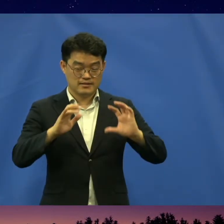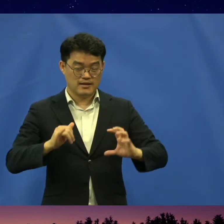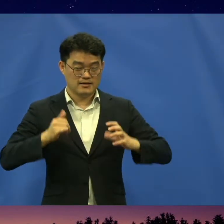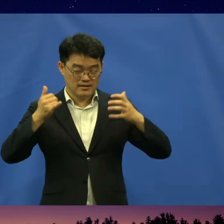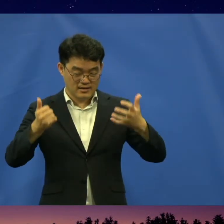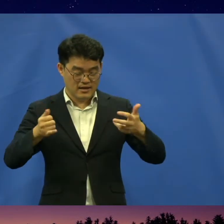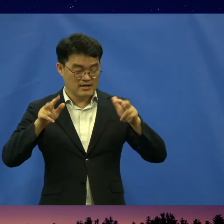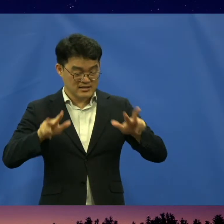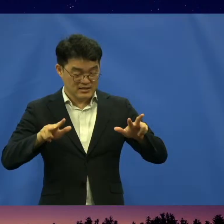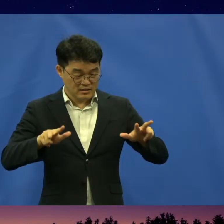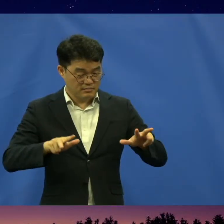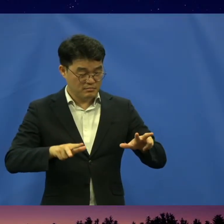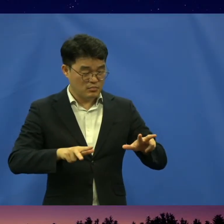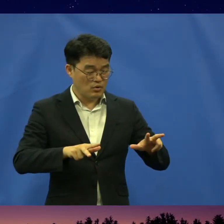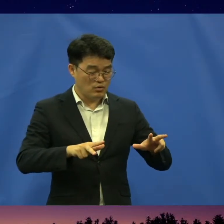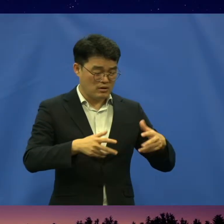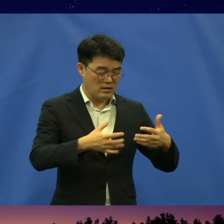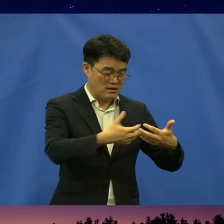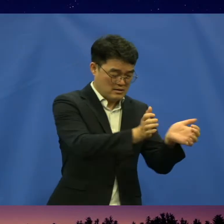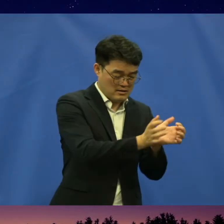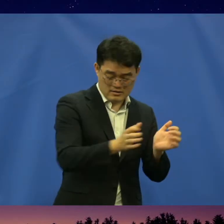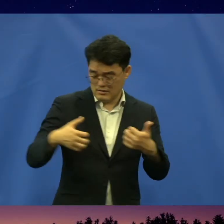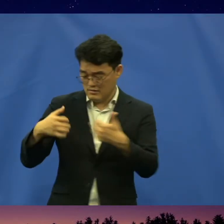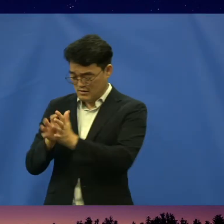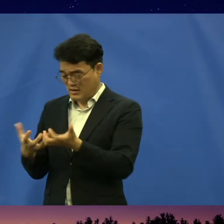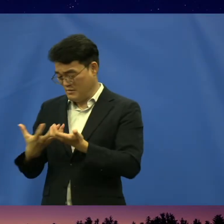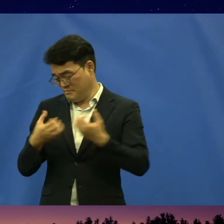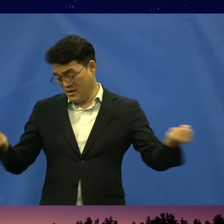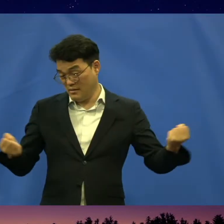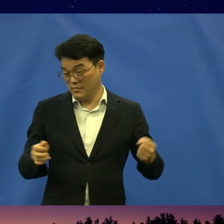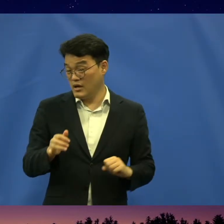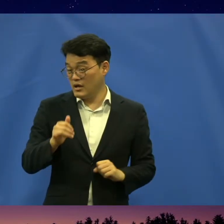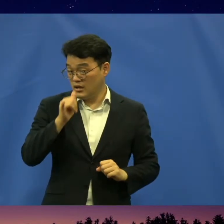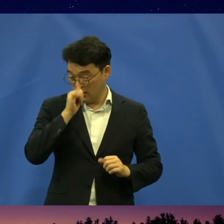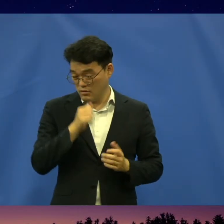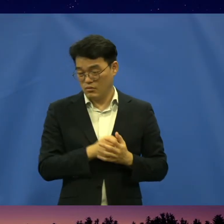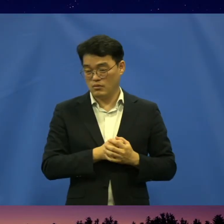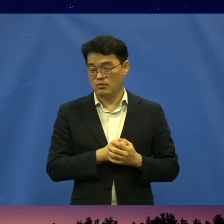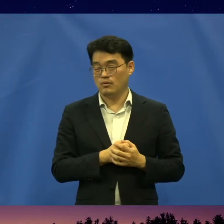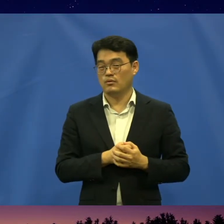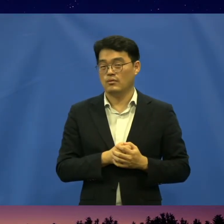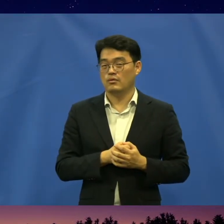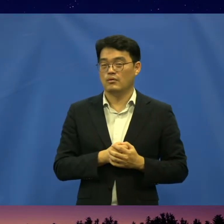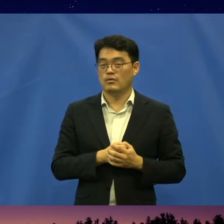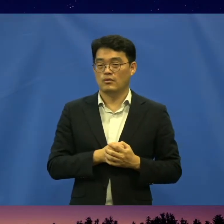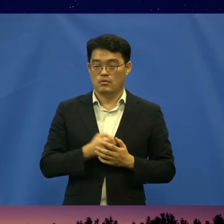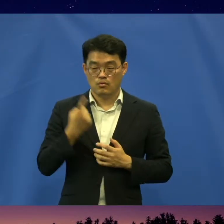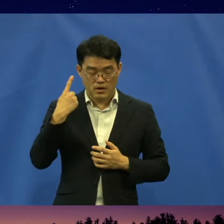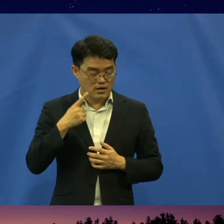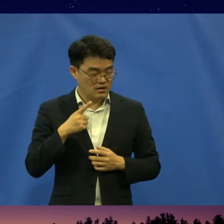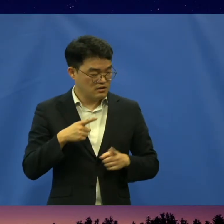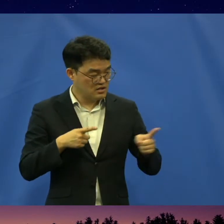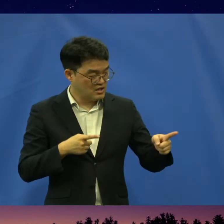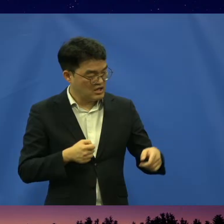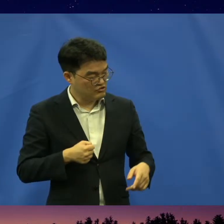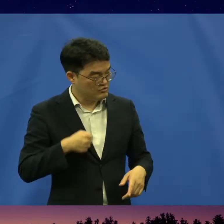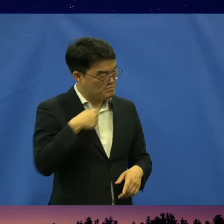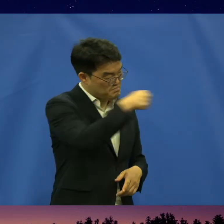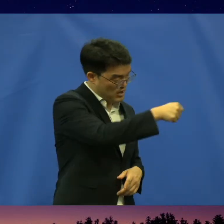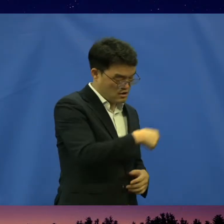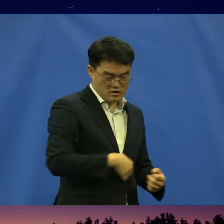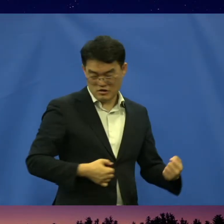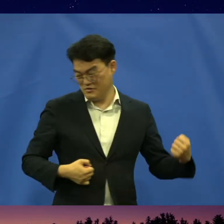극과 극으로 대립하게 만들고 이 모든 진원지 안에 이런 게 들어있는 거예요. 상대를 죽이고